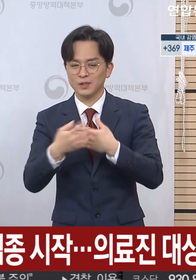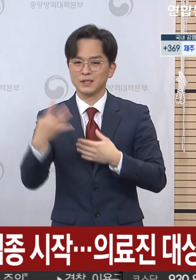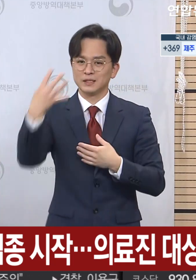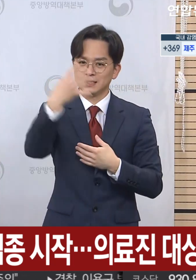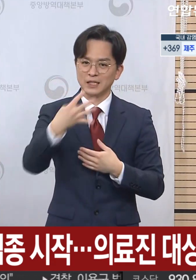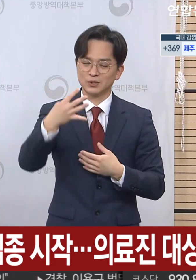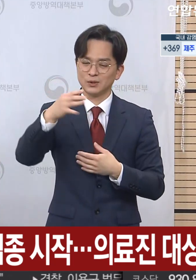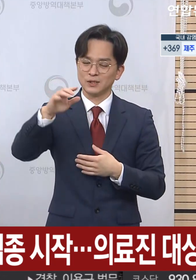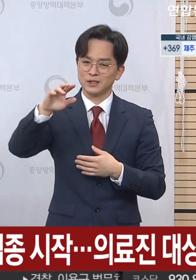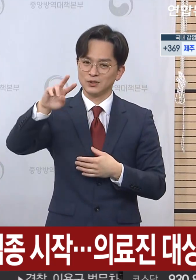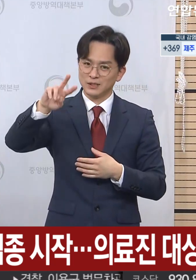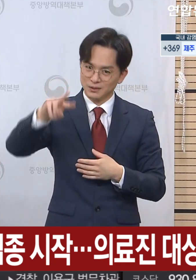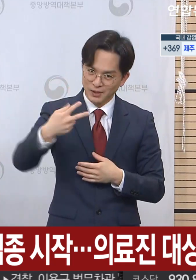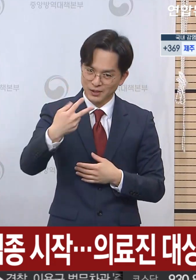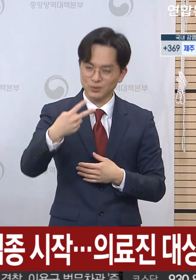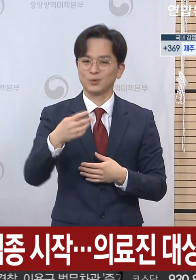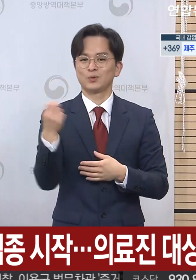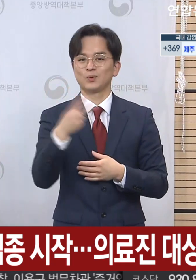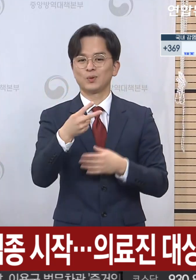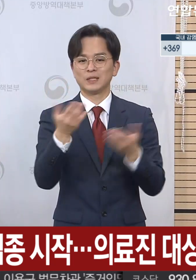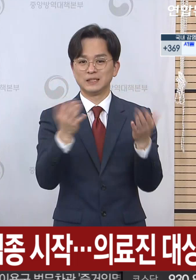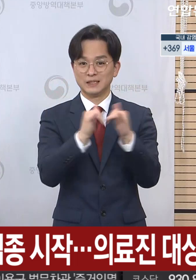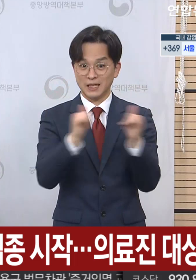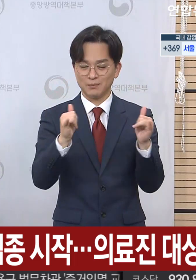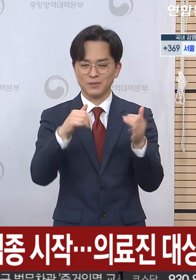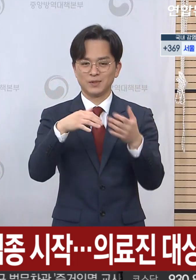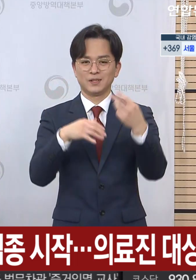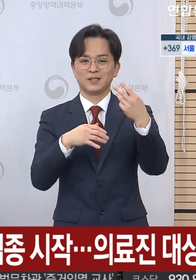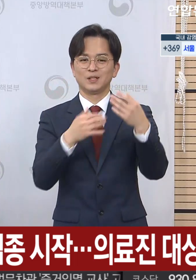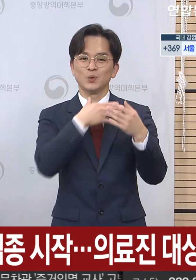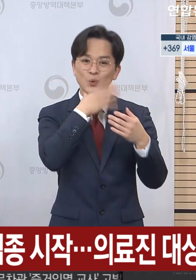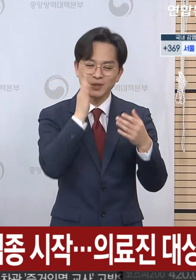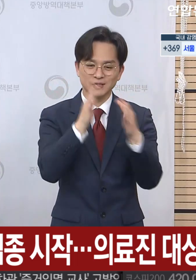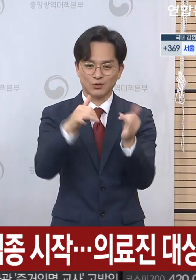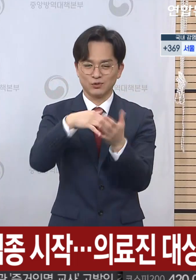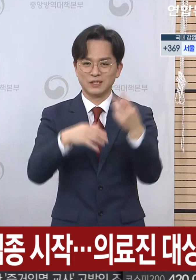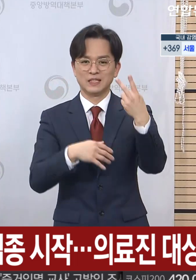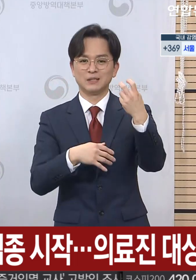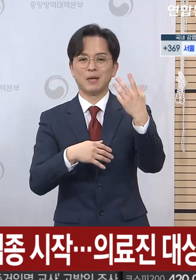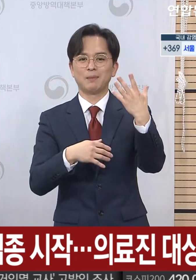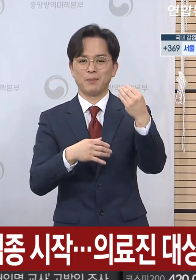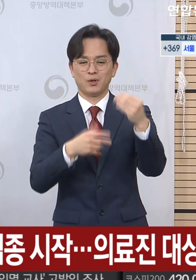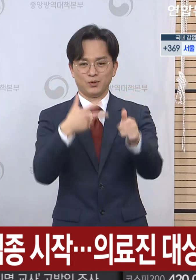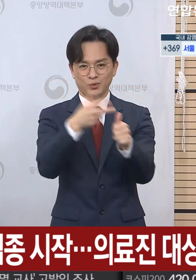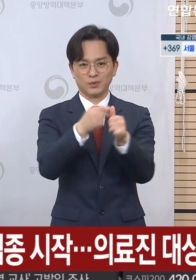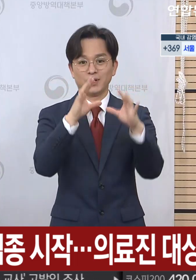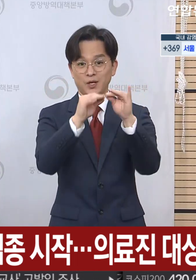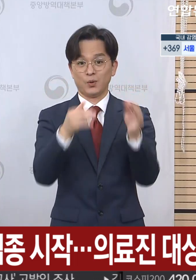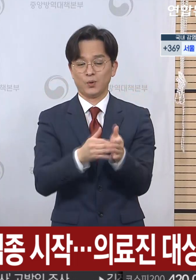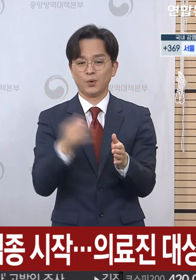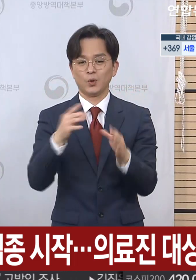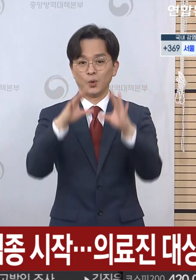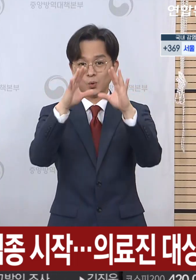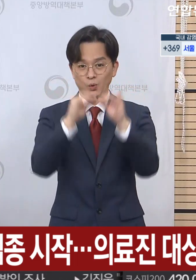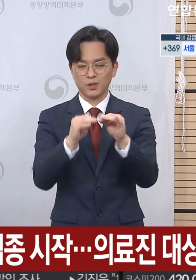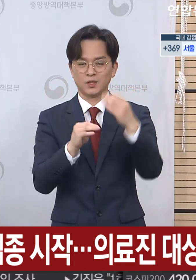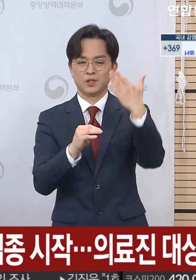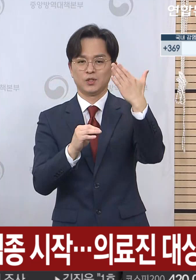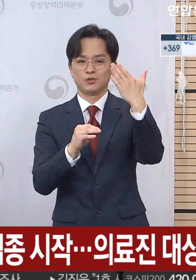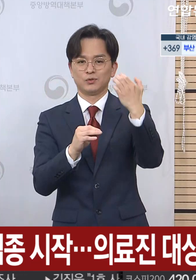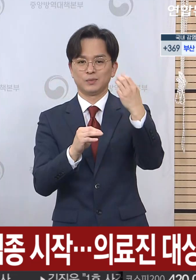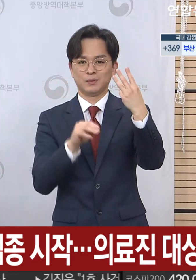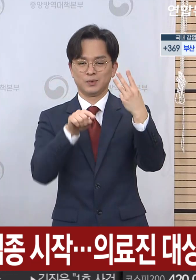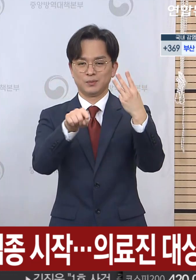4,156개소의 입원 입소자와 종사자 중 28만 9천 명이 접종에 동의하셨으며 동의율은